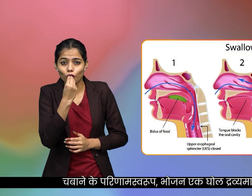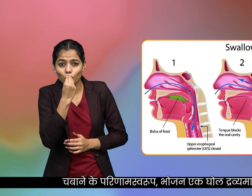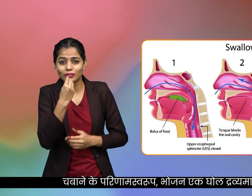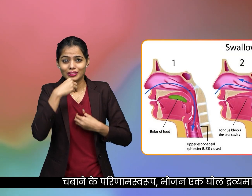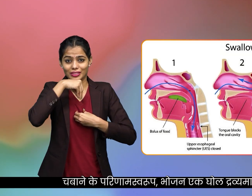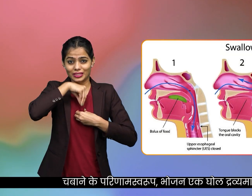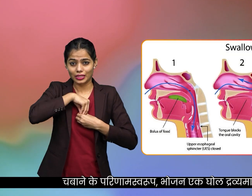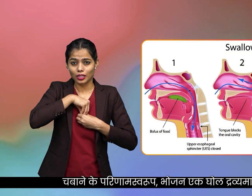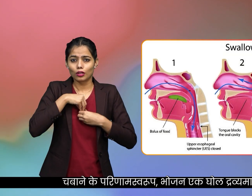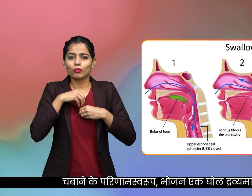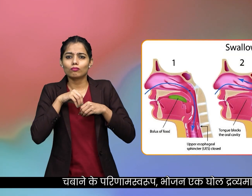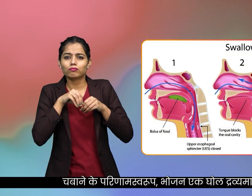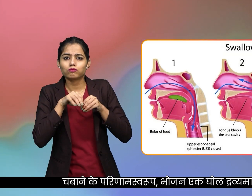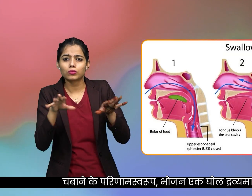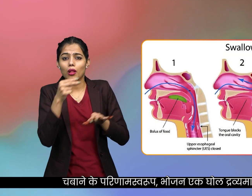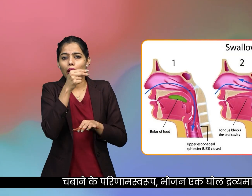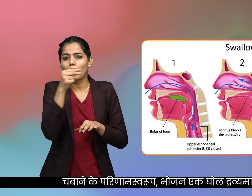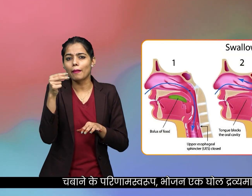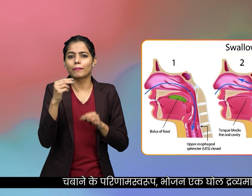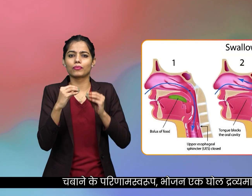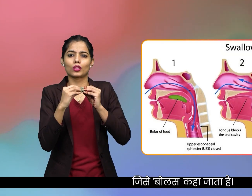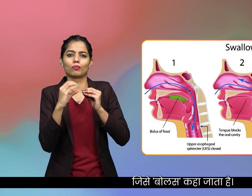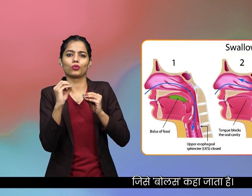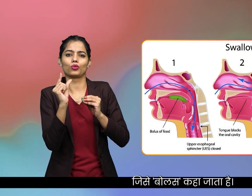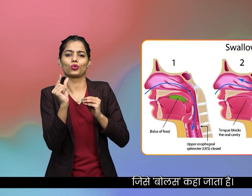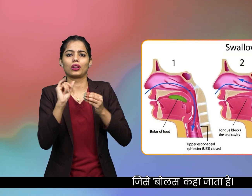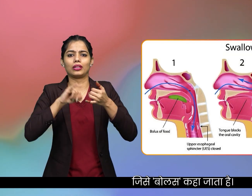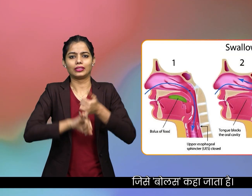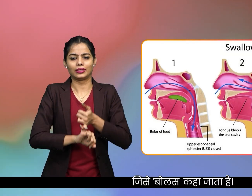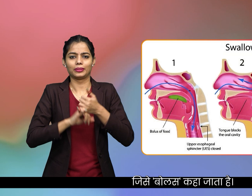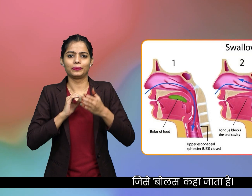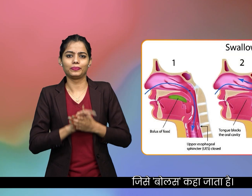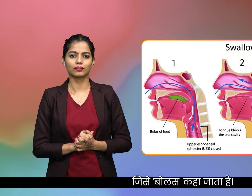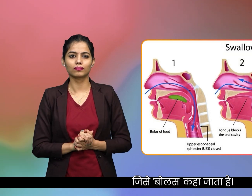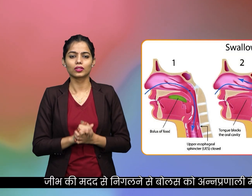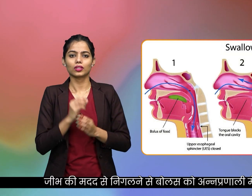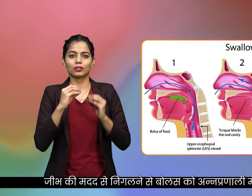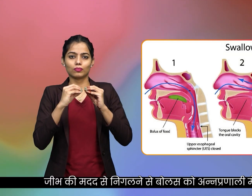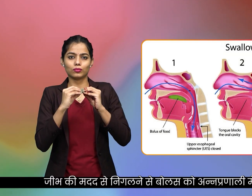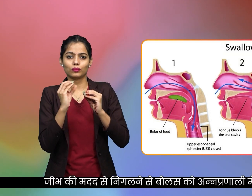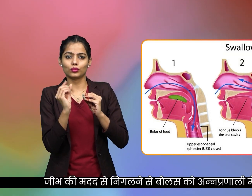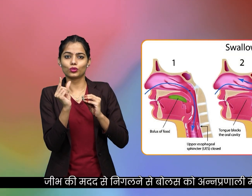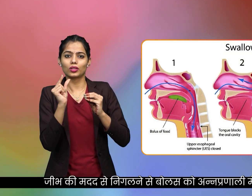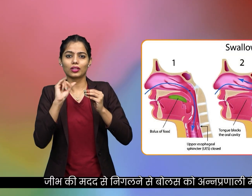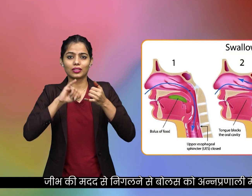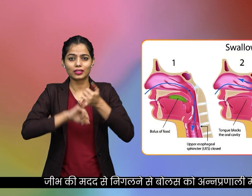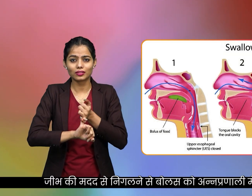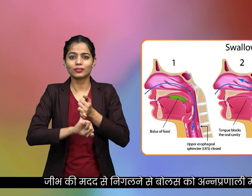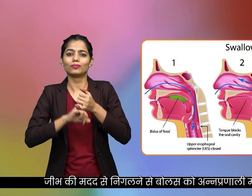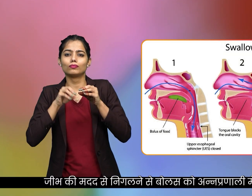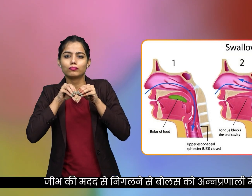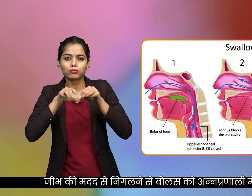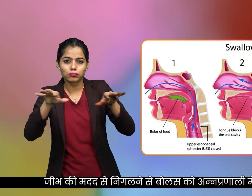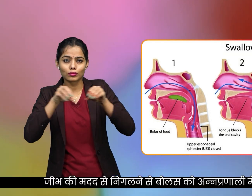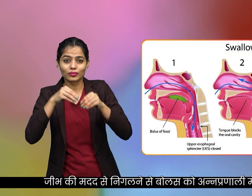स्वरूप भोजन एक गोल द्रव्यमान में बनता है, जिसे बोलस कहा जाता है। जीभ की मदद से